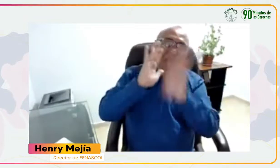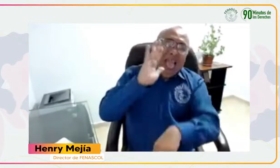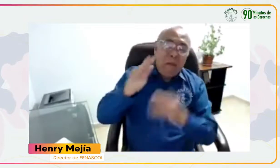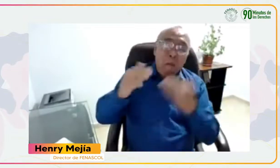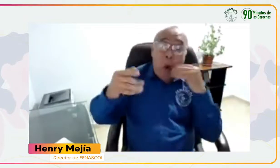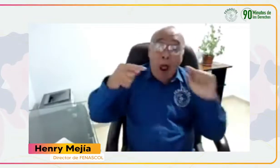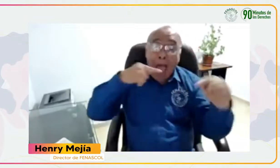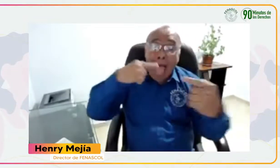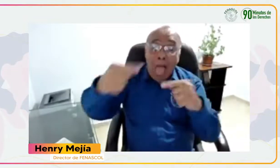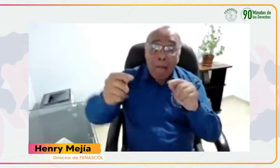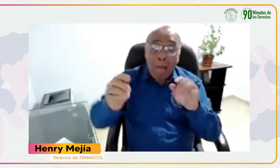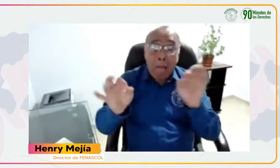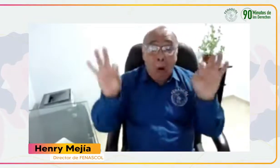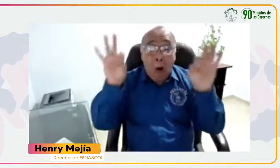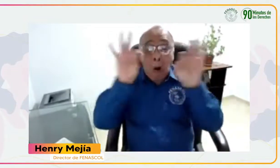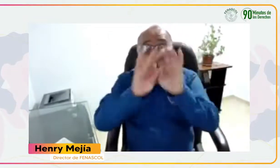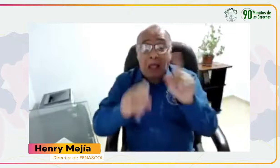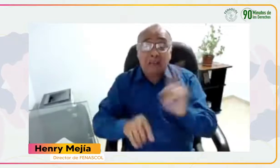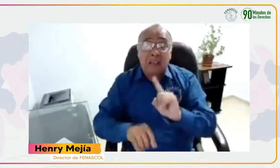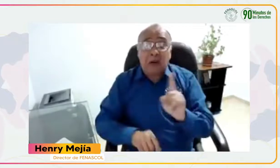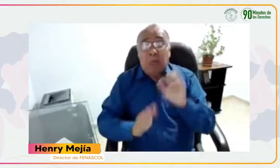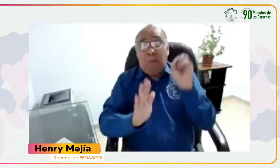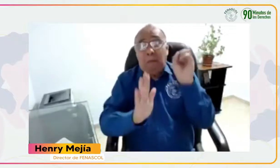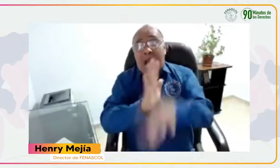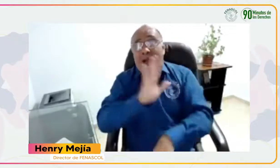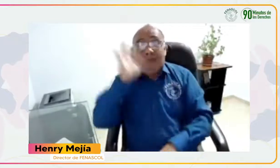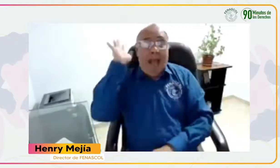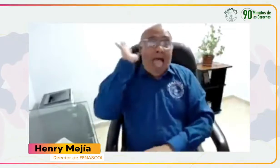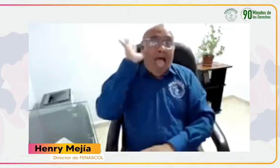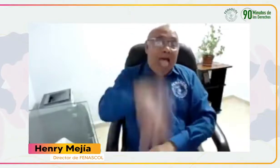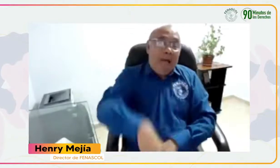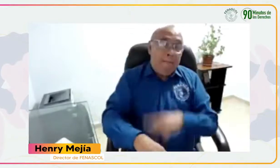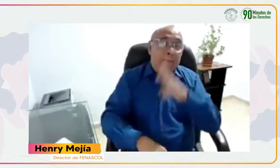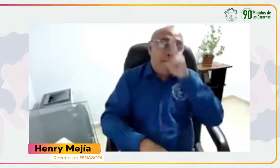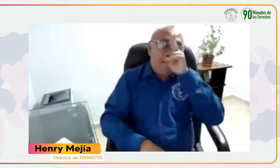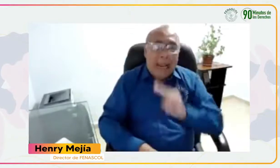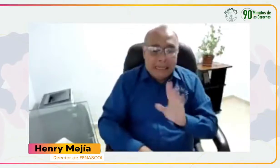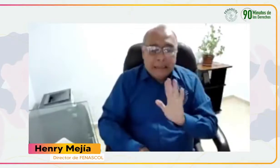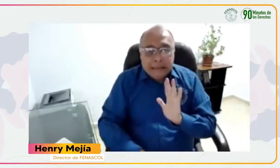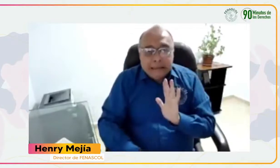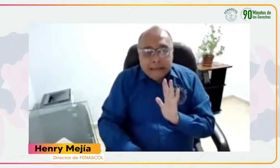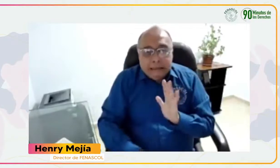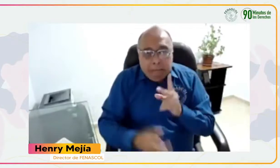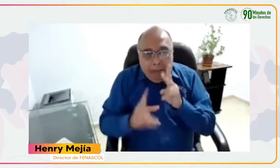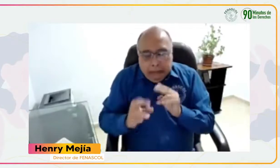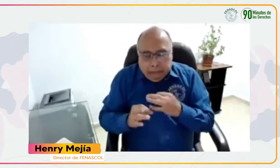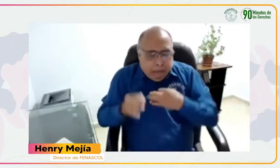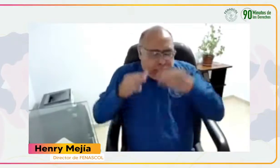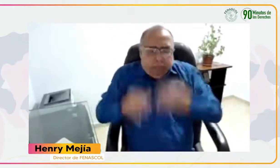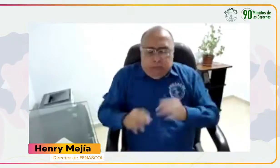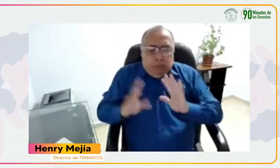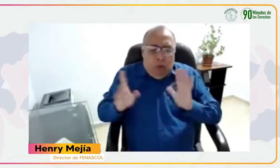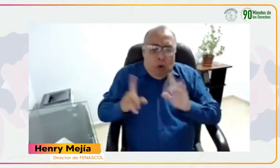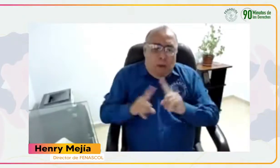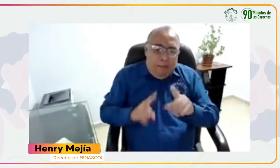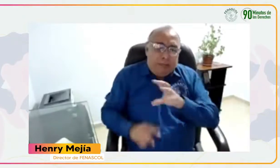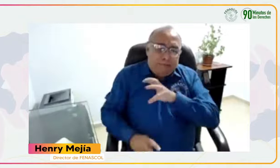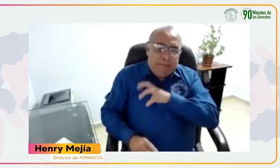están reforzando esos paradigmas también, esos estereotipos en los cuales decimos, ah, van a hablar de mujeres, es una bobada para que yo vea esta